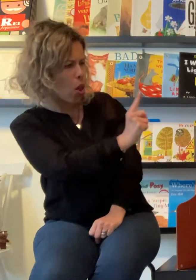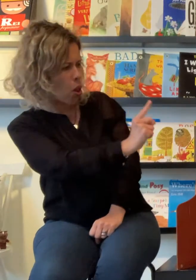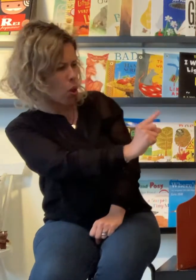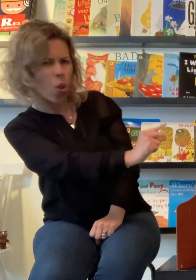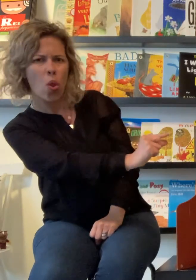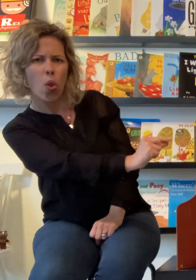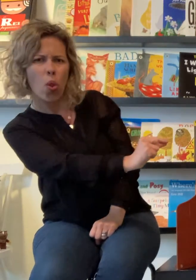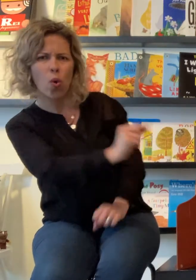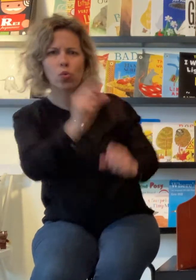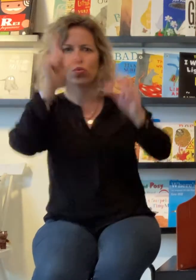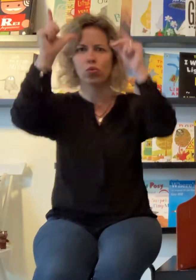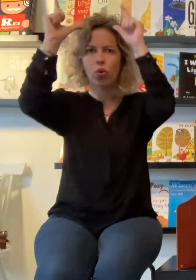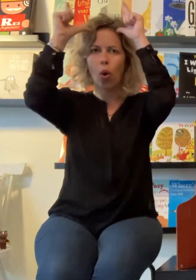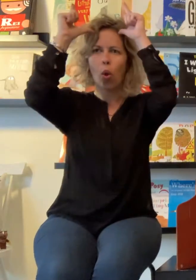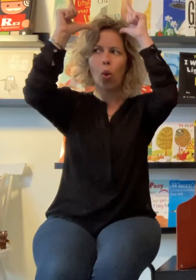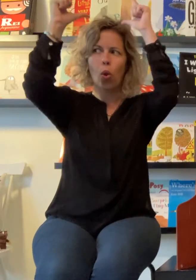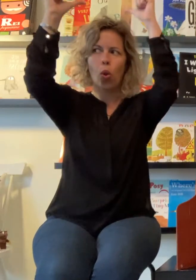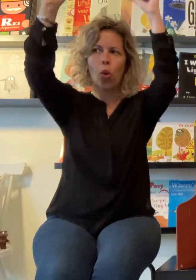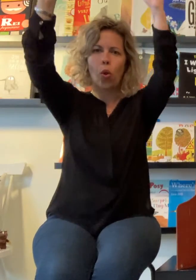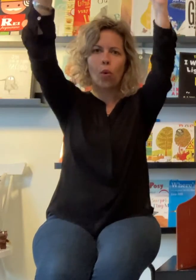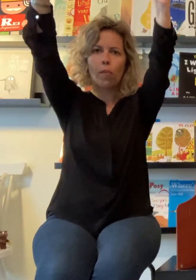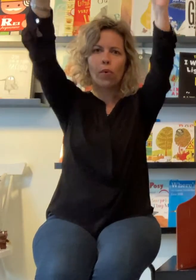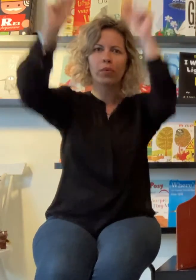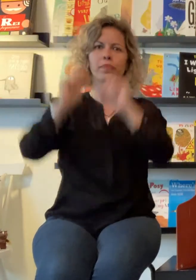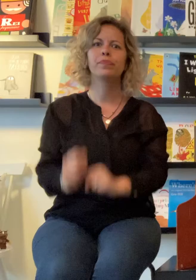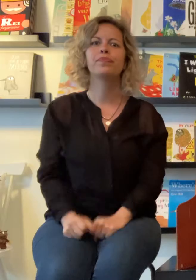Aquele é o lobo.